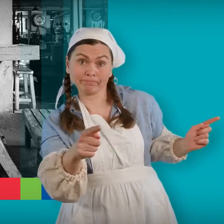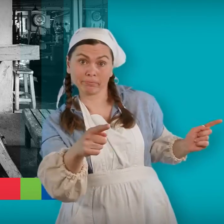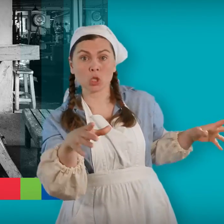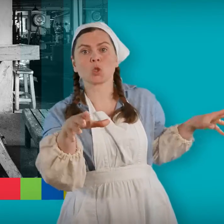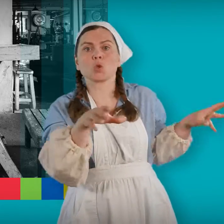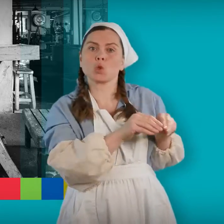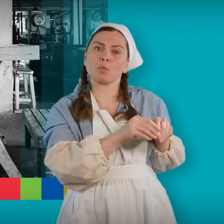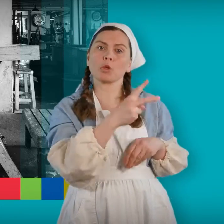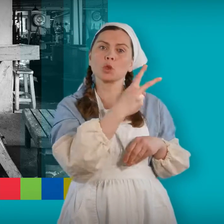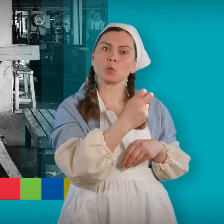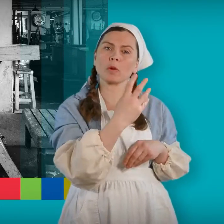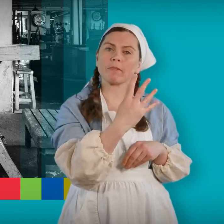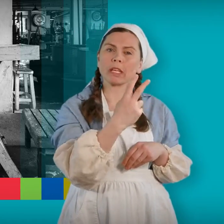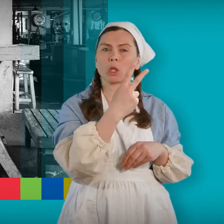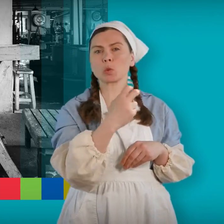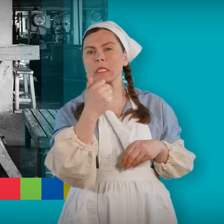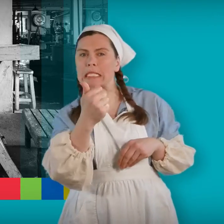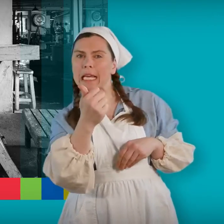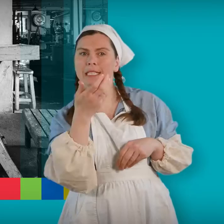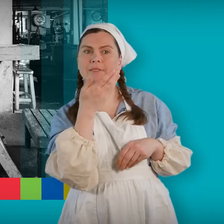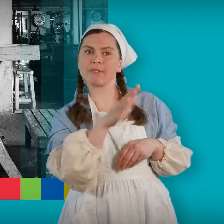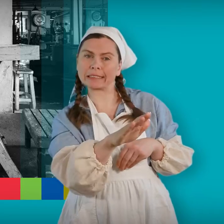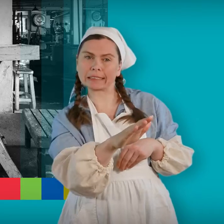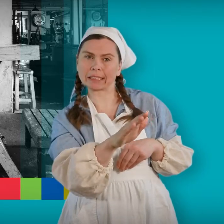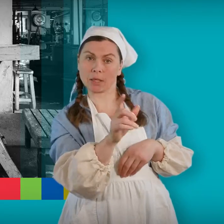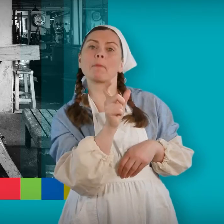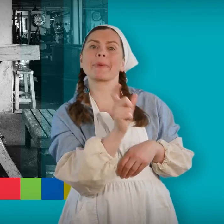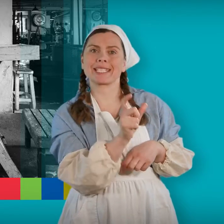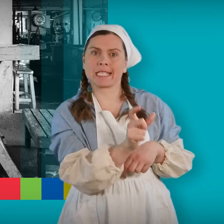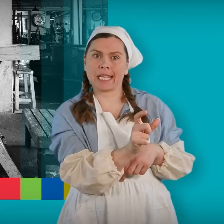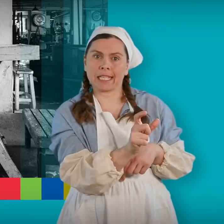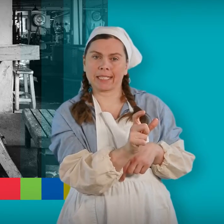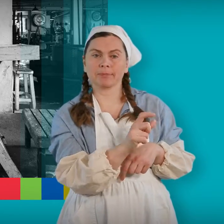til mellom 24 og 26 fisk, og det var brislinger.